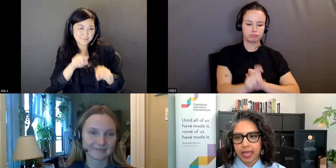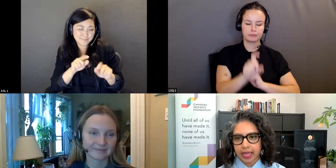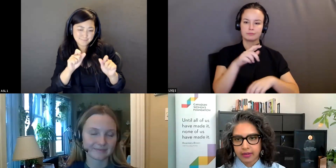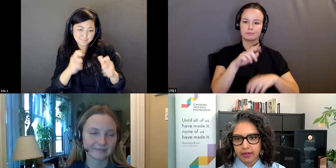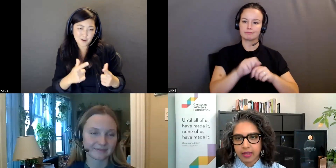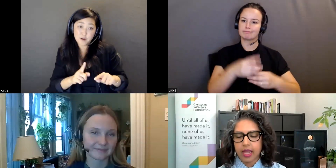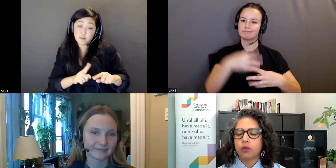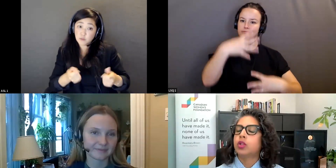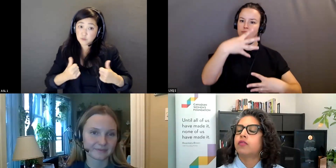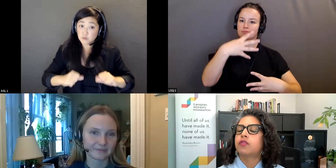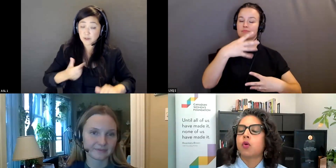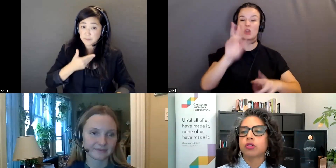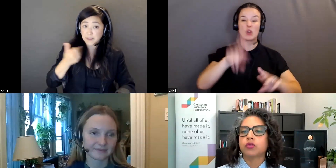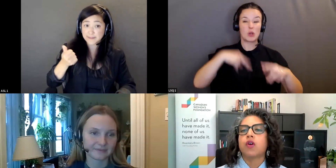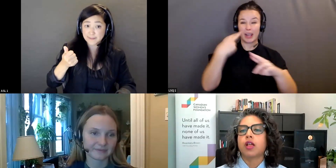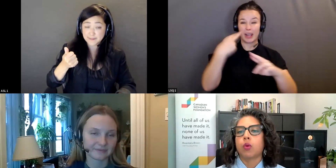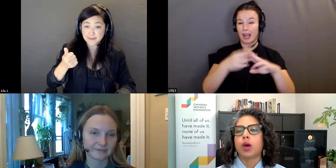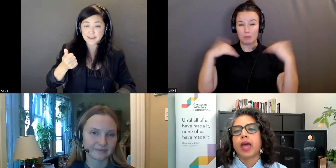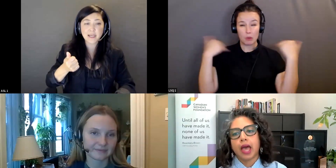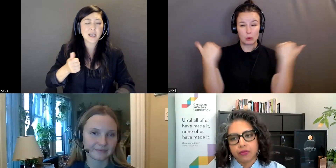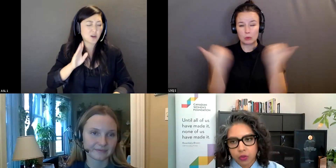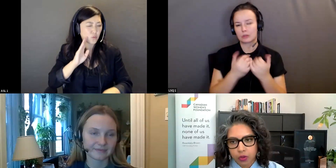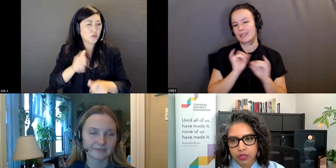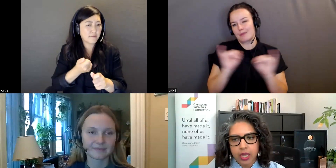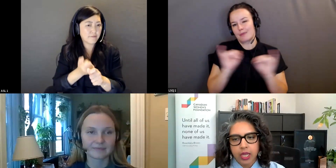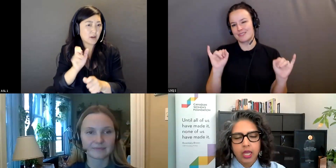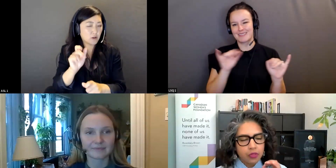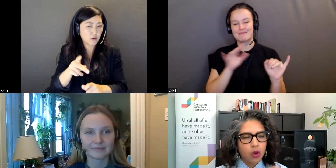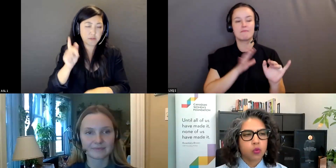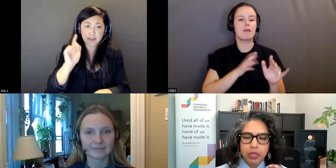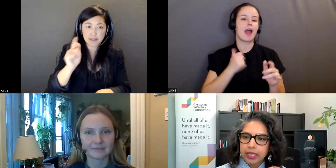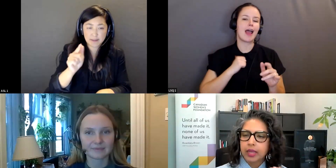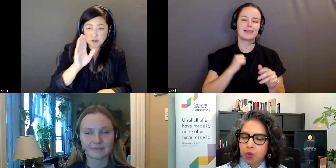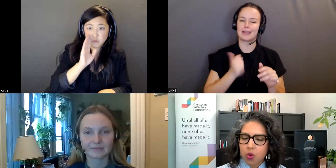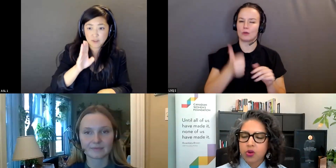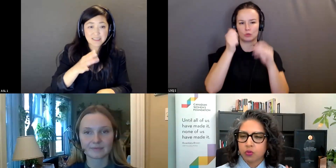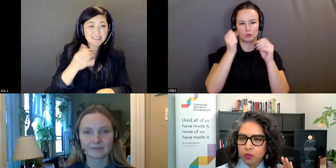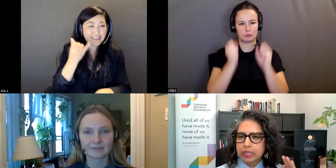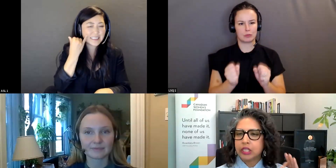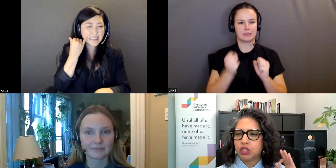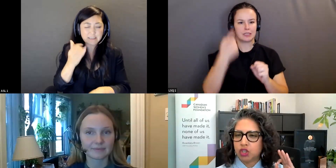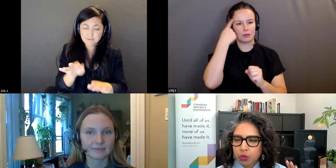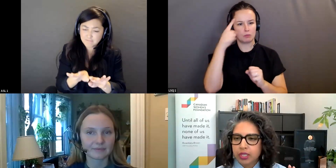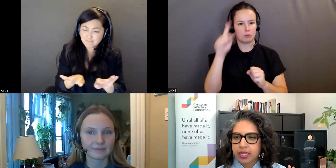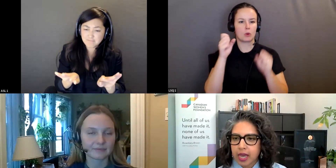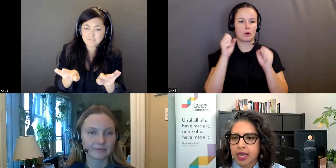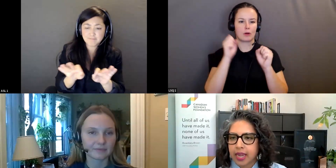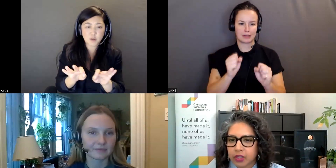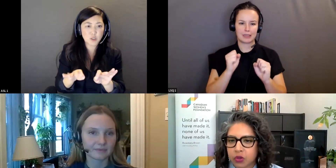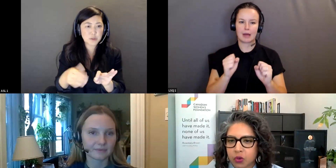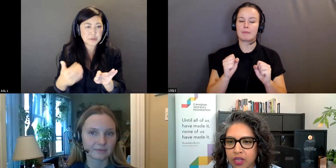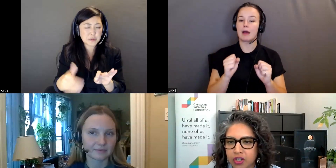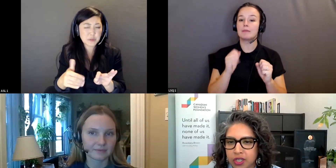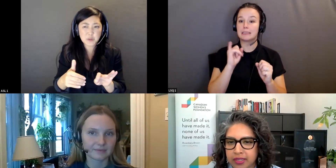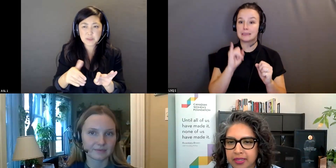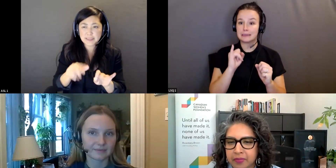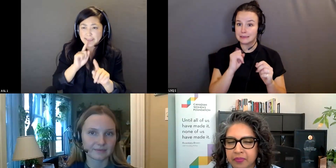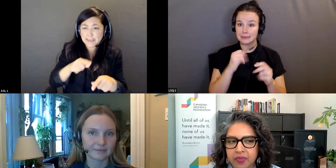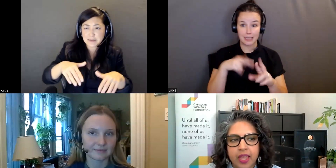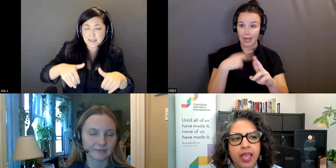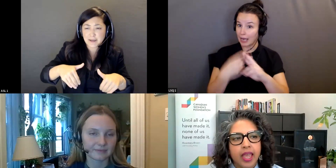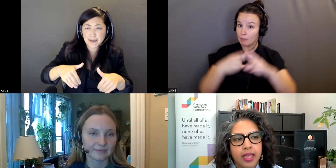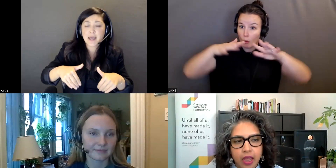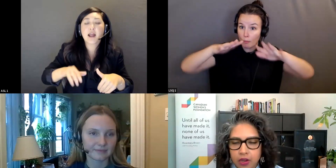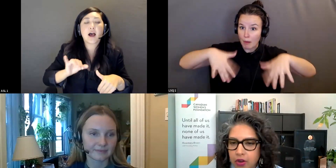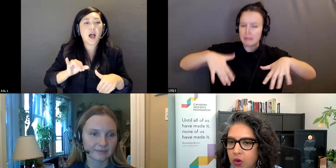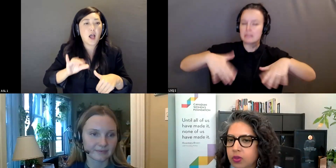pourrons pas répondre à toutes les questions, mais nous allons faire ce que nous pouvons pour vous envoyer un courriel de suivi pour